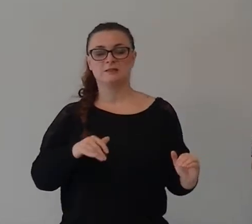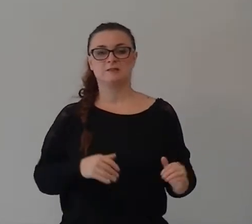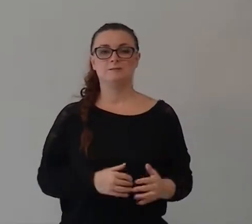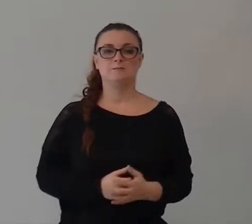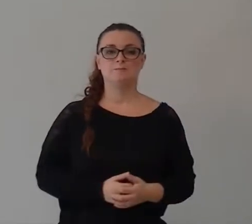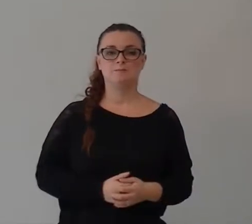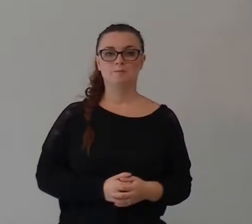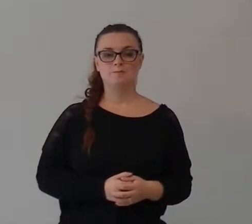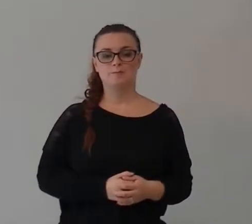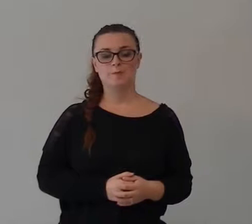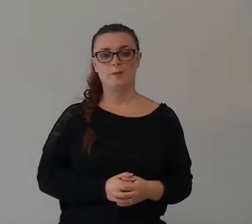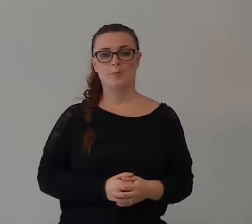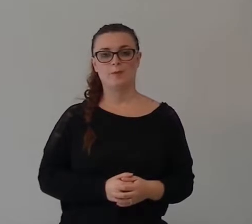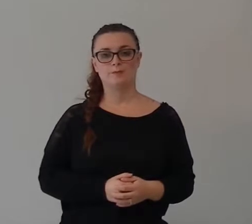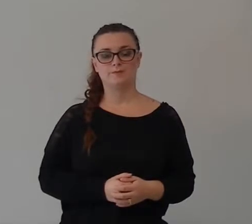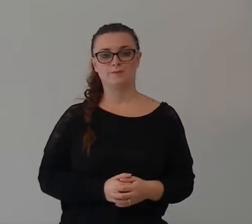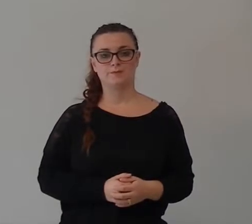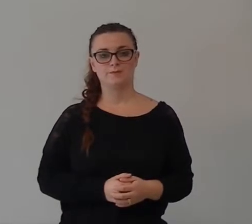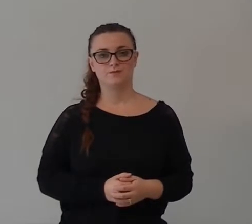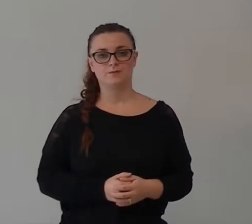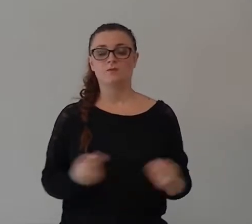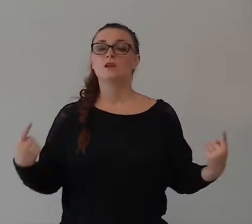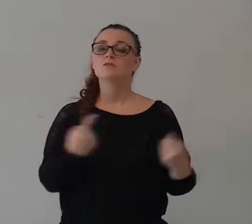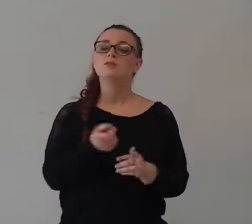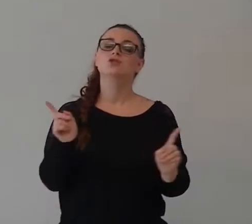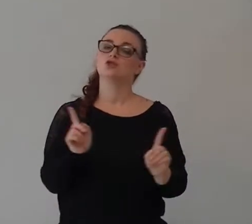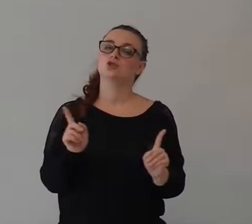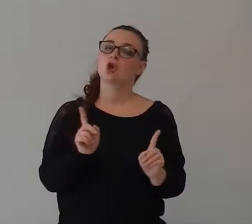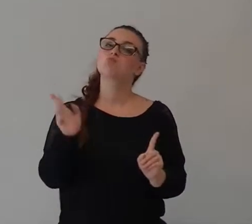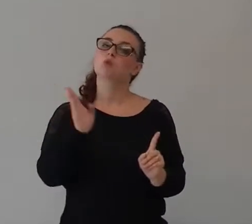non concreto nella vita.